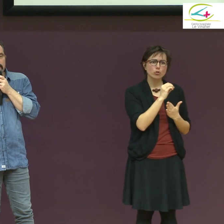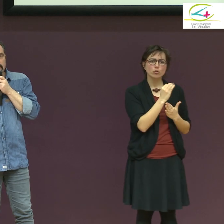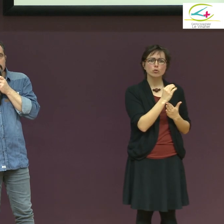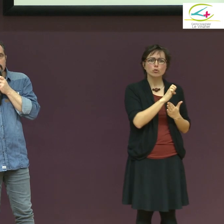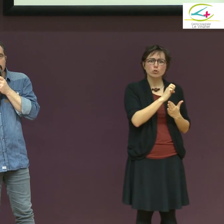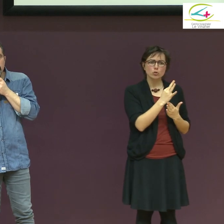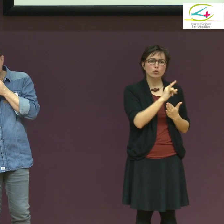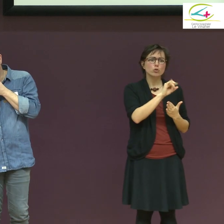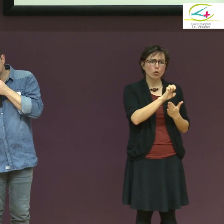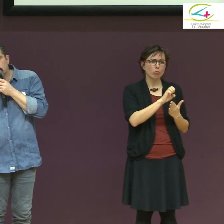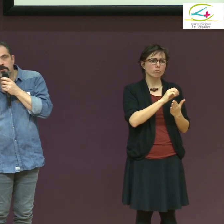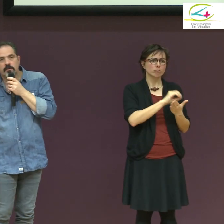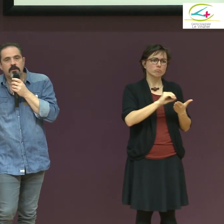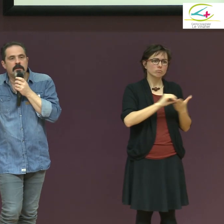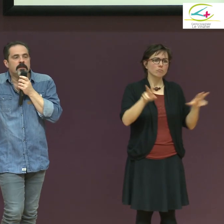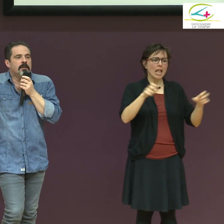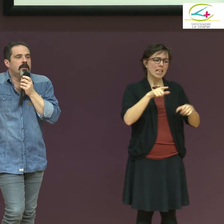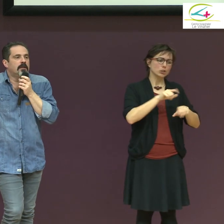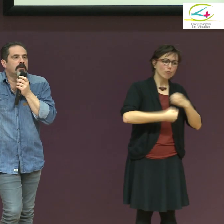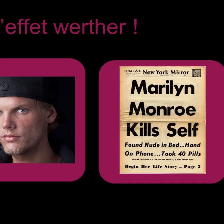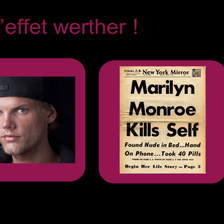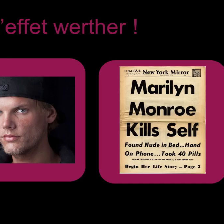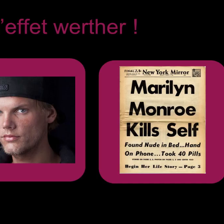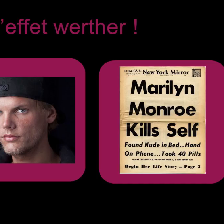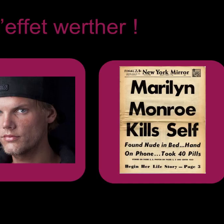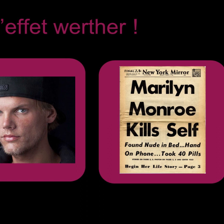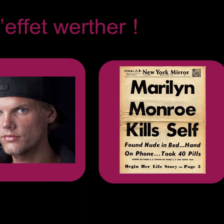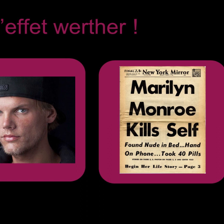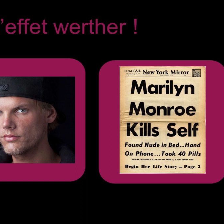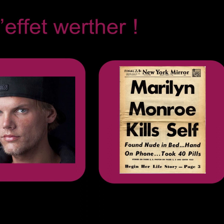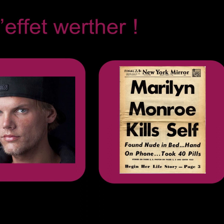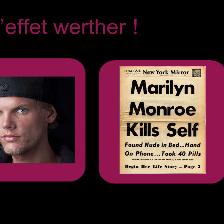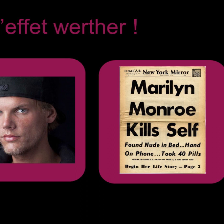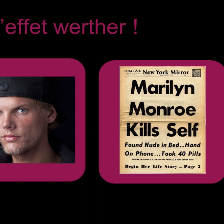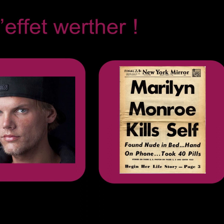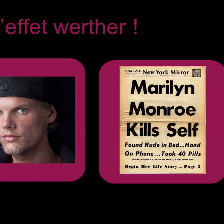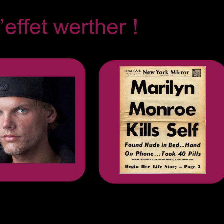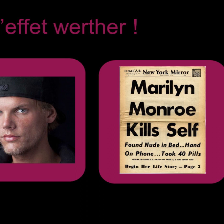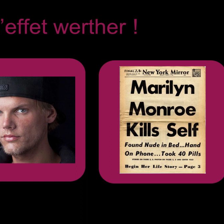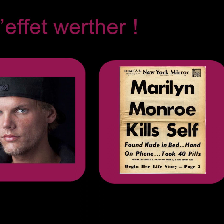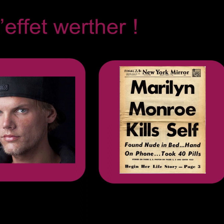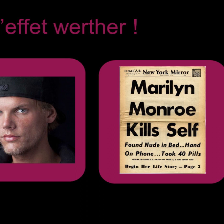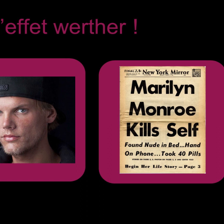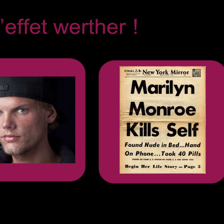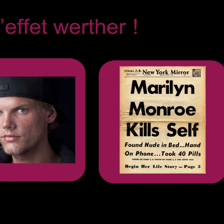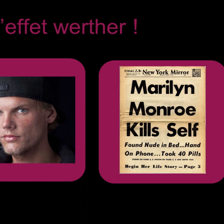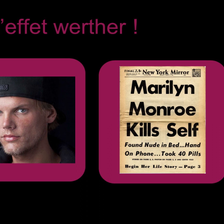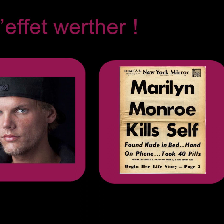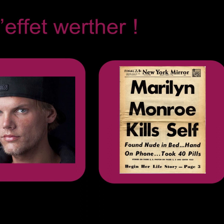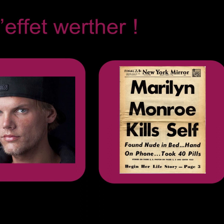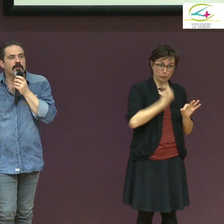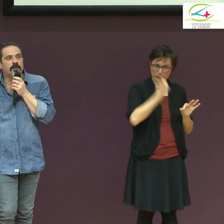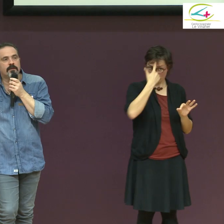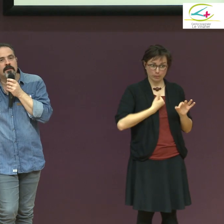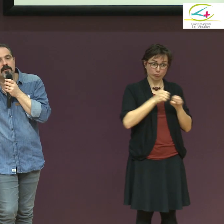souffrances du jeune Werther, c'est un roman romantique, justement, qui a occasionné une épidémie de suicide en Europe, et il n'y avait pas Amazon pour distribuer les